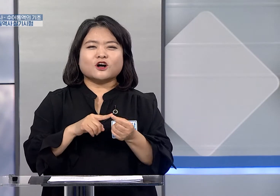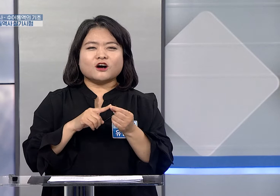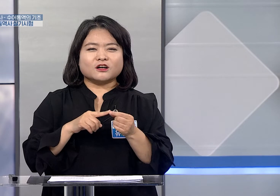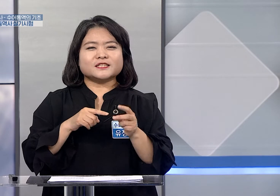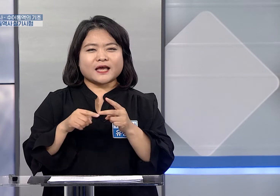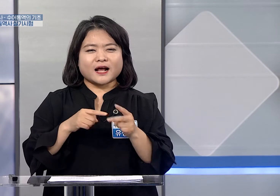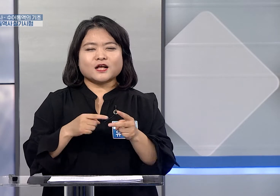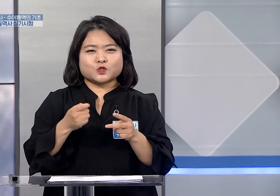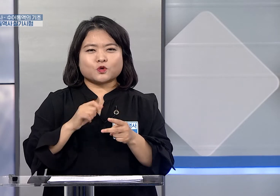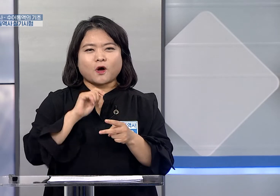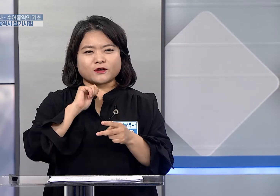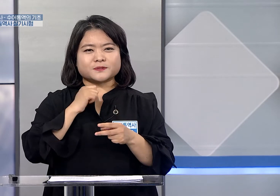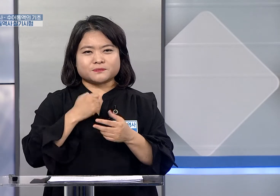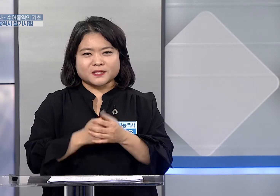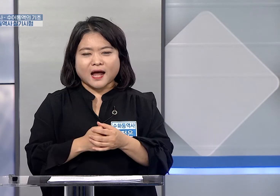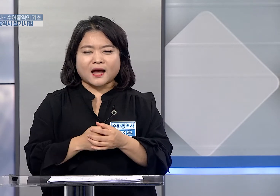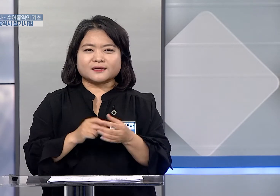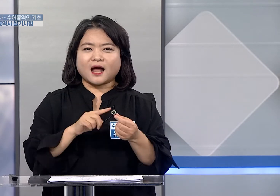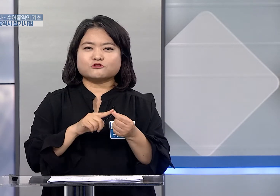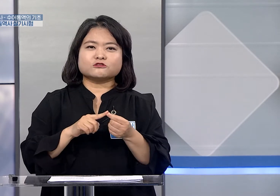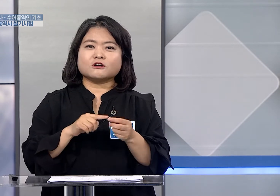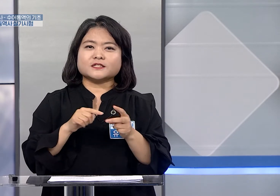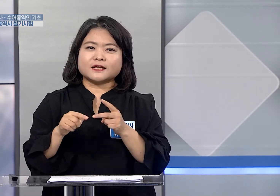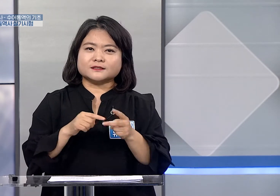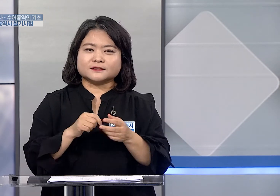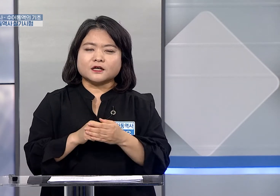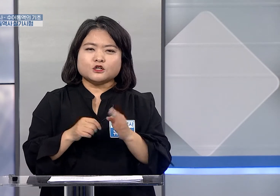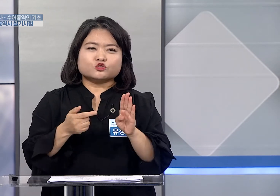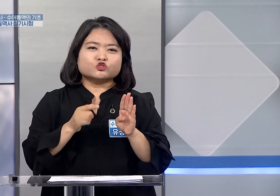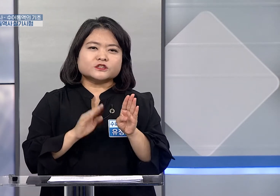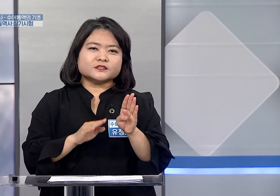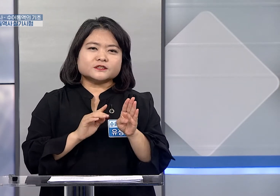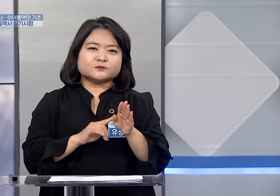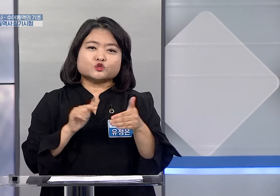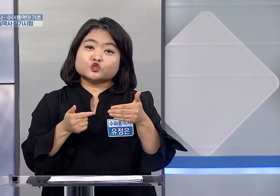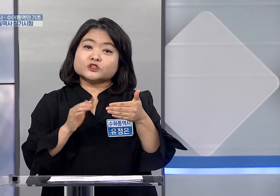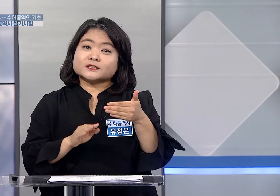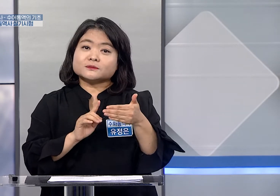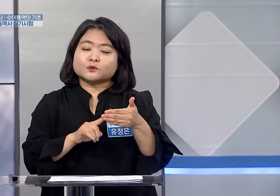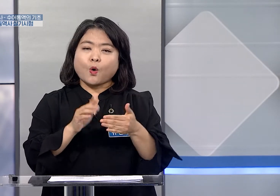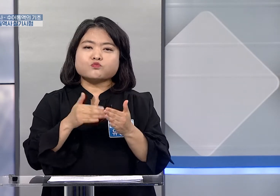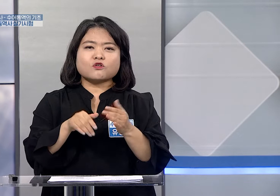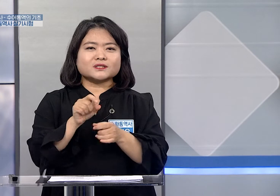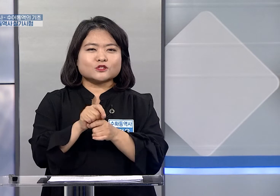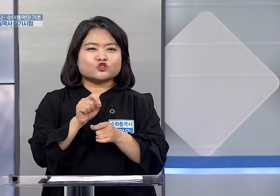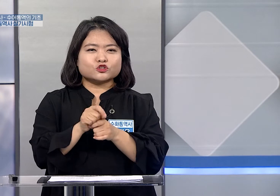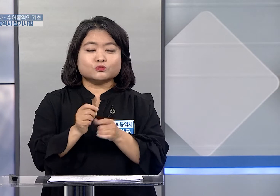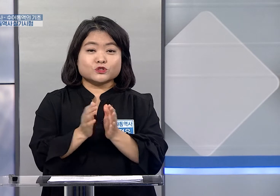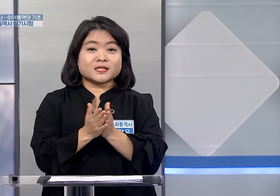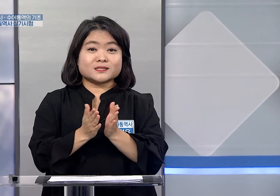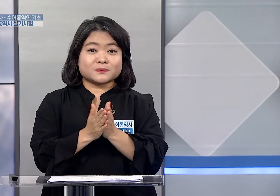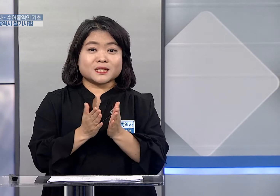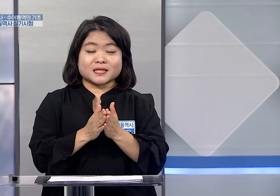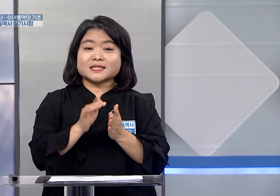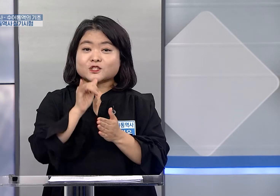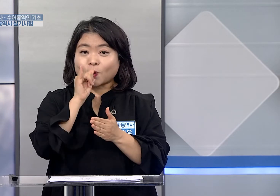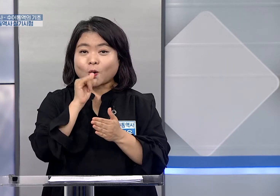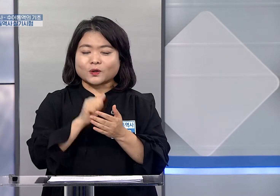한국어 이해가 조금 어렵습니다. 이 한국어 이해는 9급 공무원 기출 문제집이 있죠.